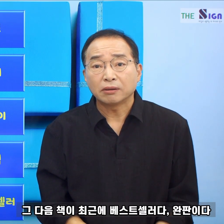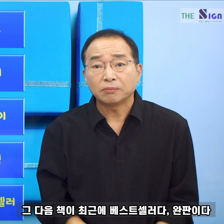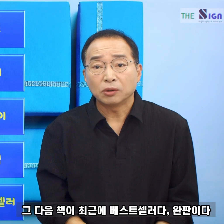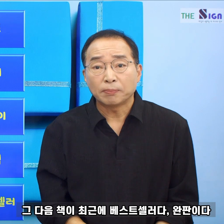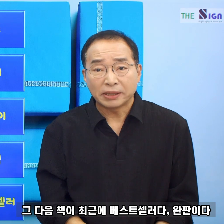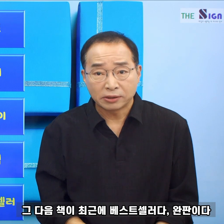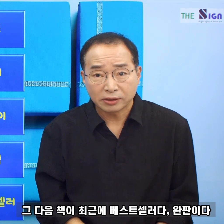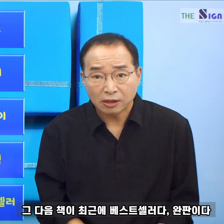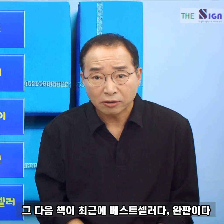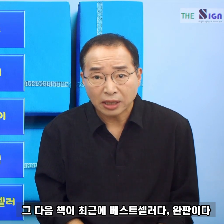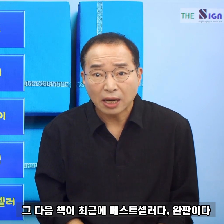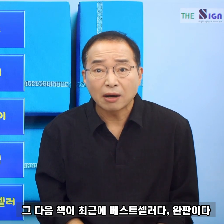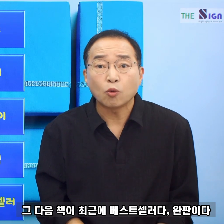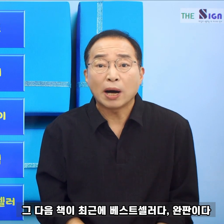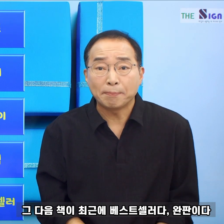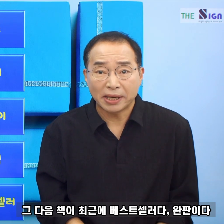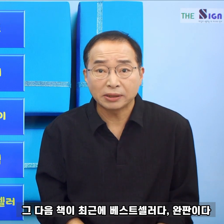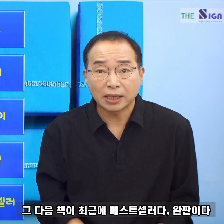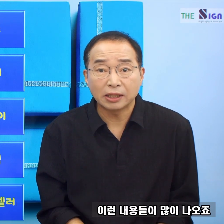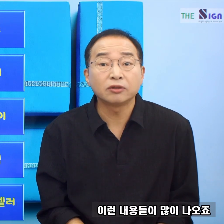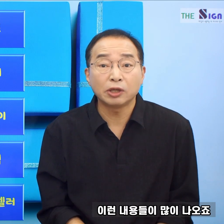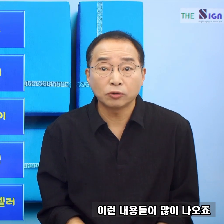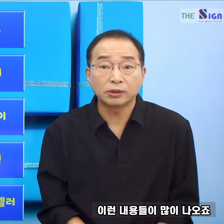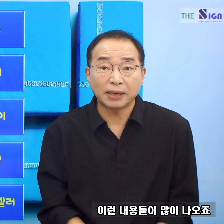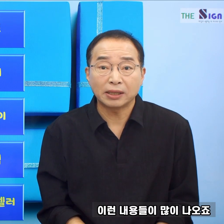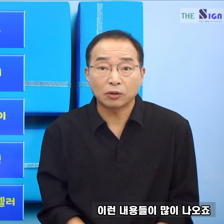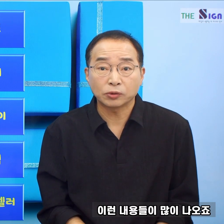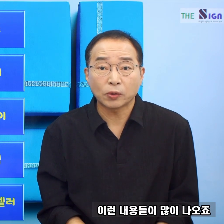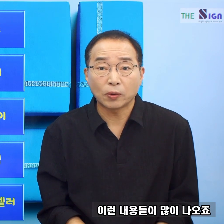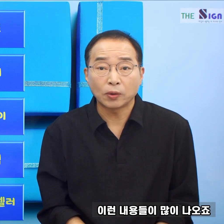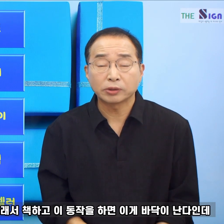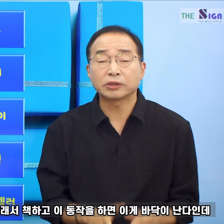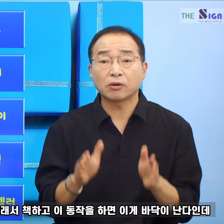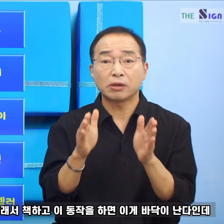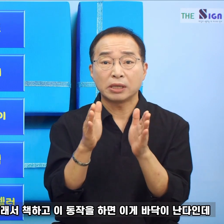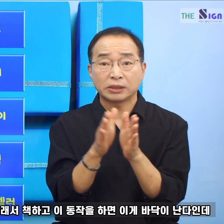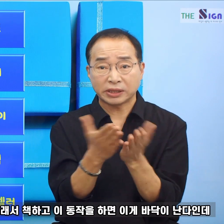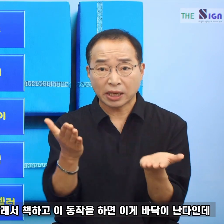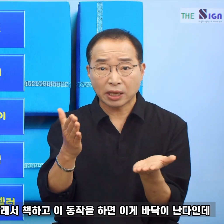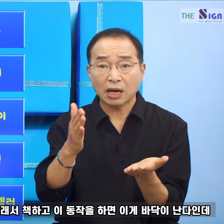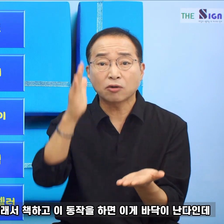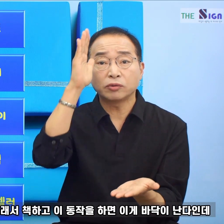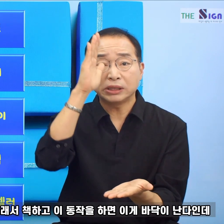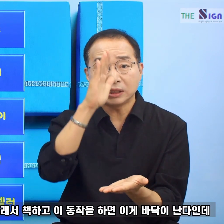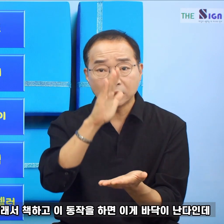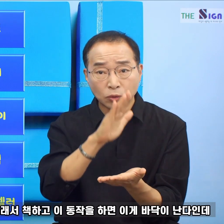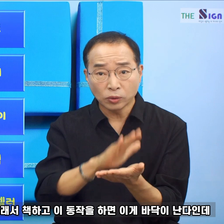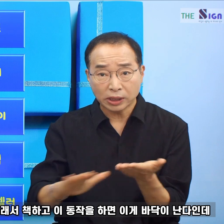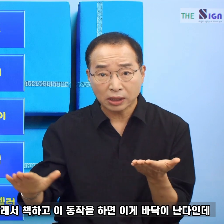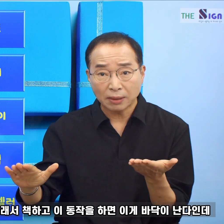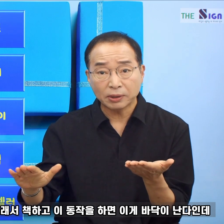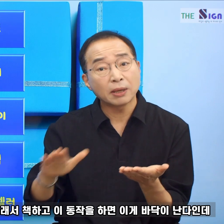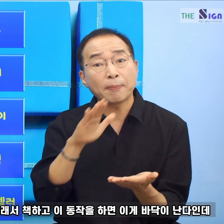뭐 베스트셀러다, 완판이다 이런 내용들이 많이 나오죠. 그래서 책하고 이 동작을 하면 이게